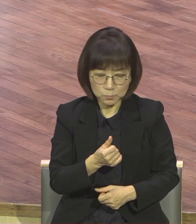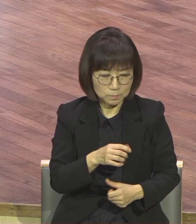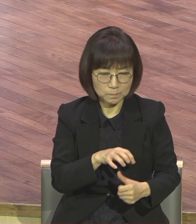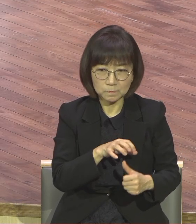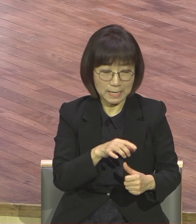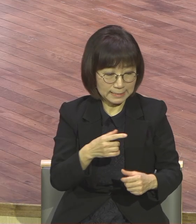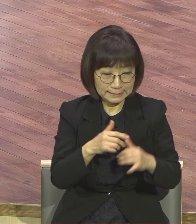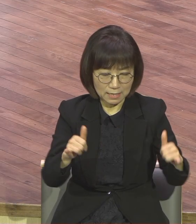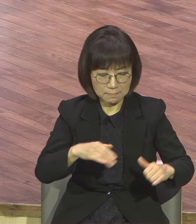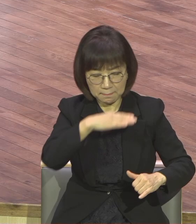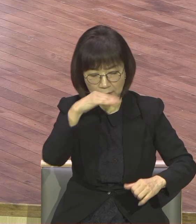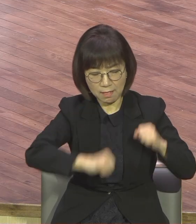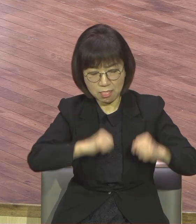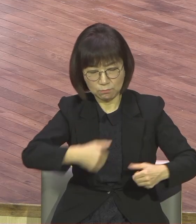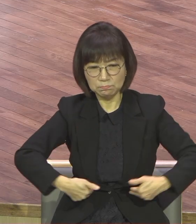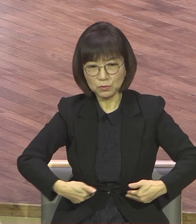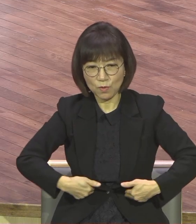여기다가